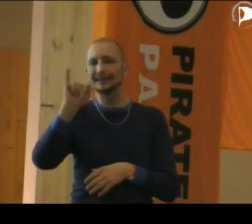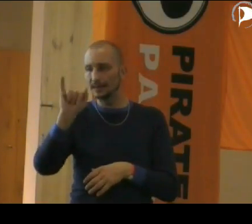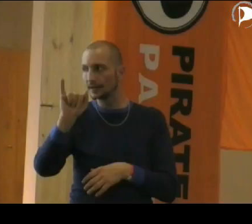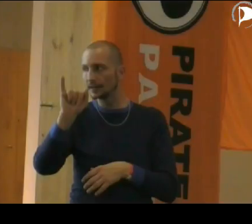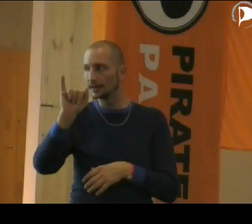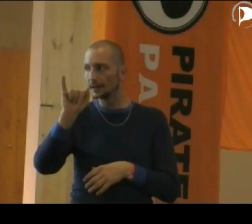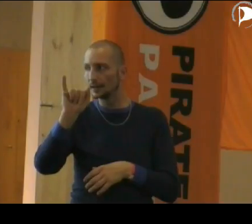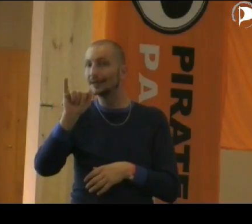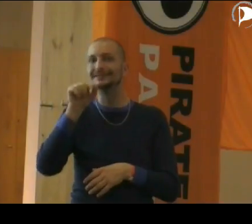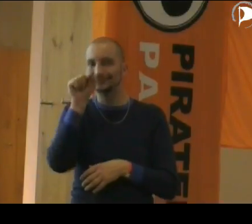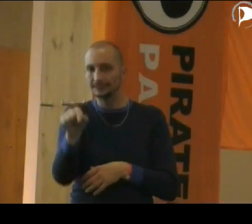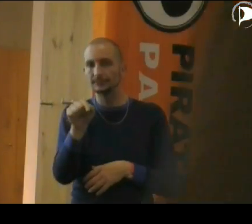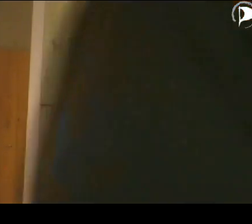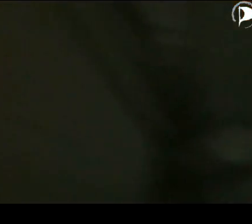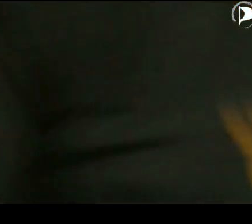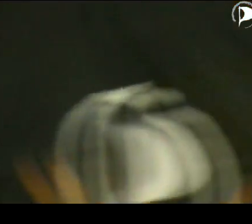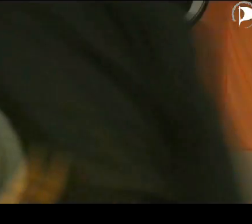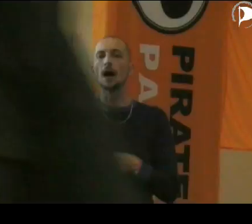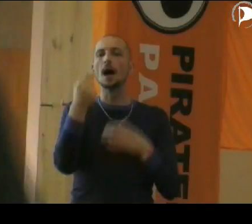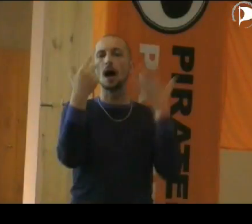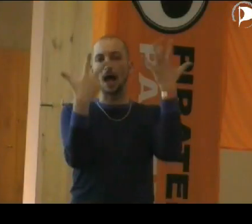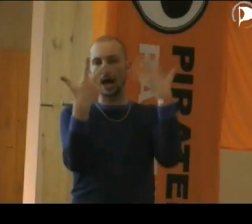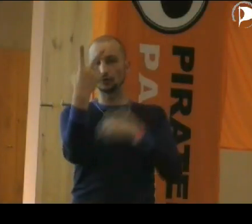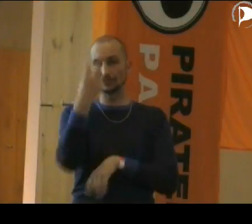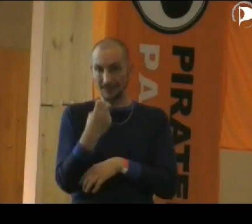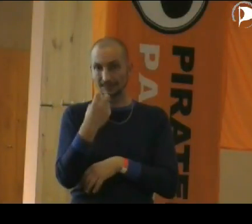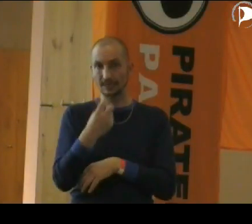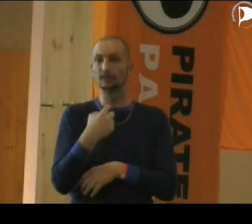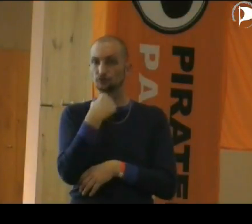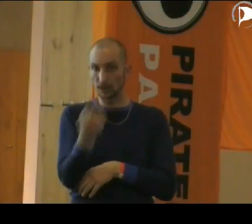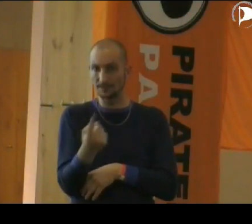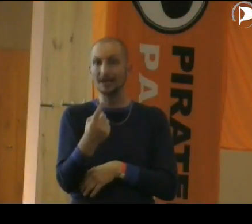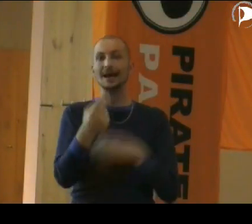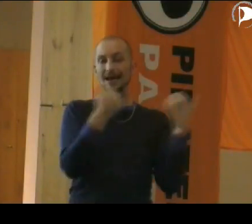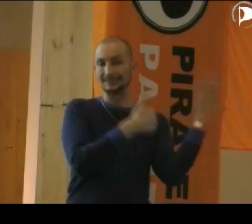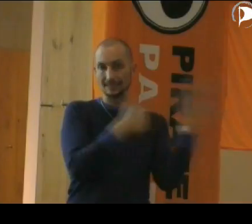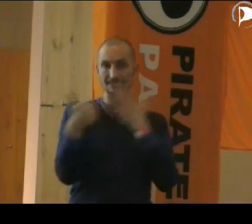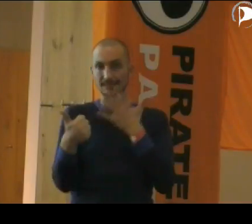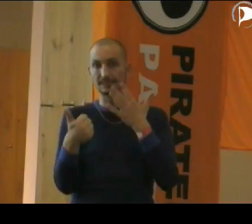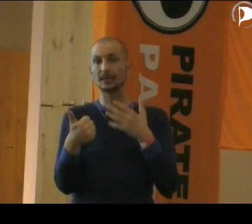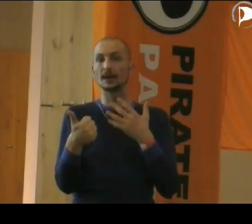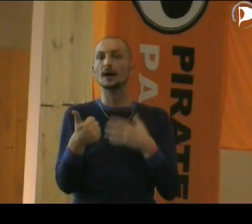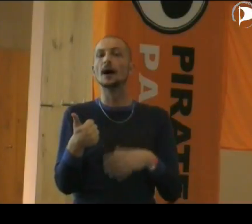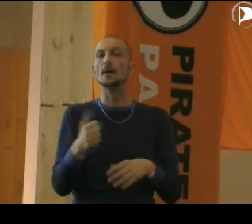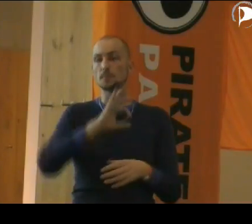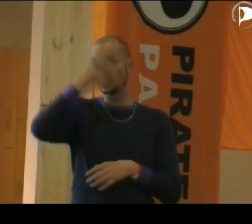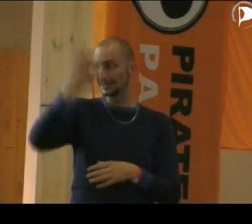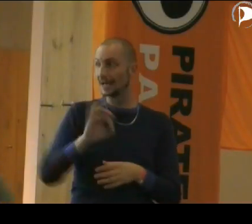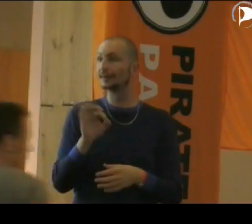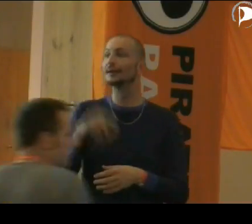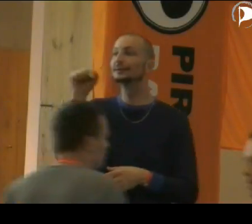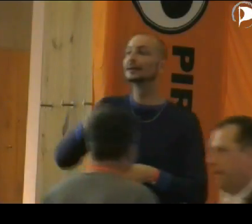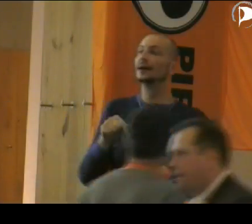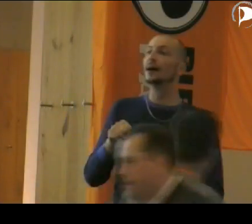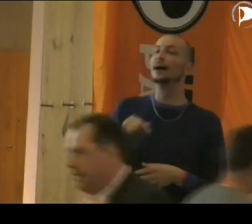14 28 stimmen 16,7 prozent ich frage dich christoph und deswegen ist die wahl